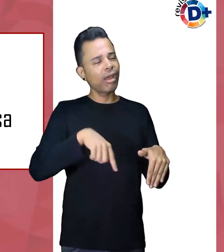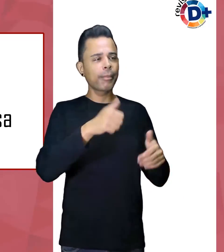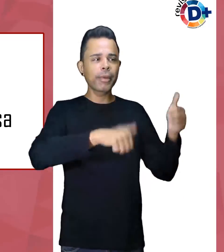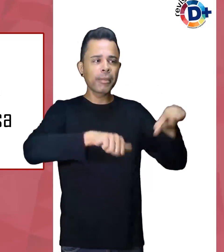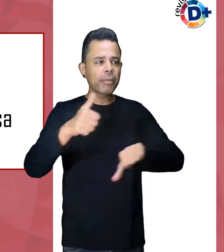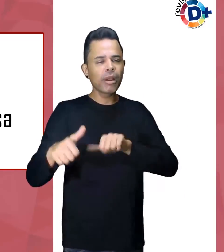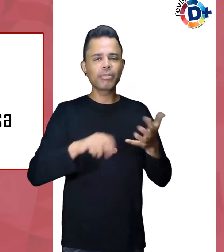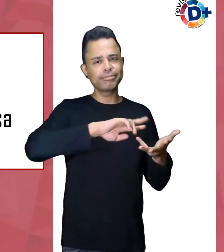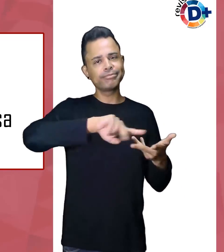outros.